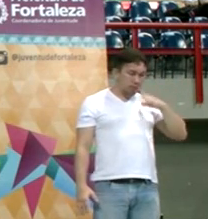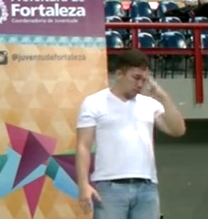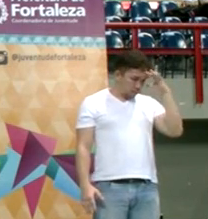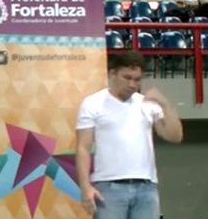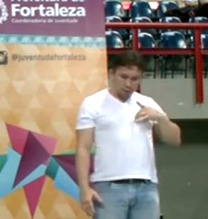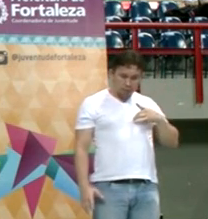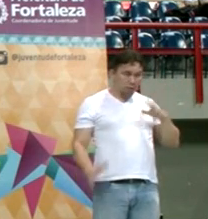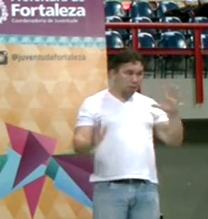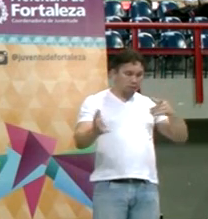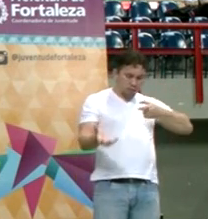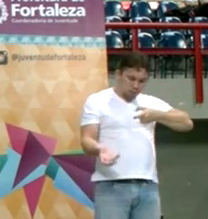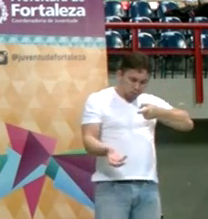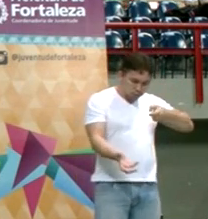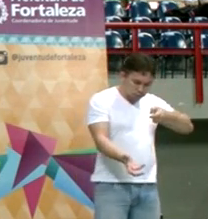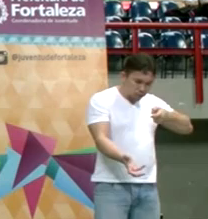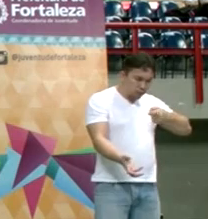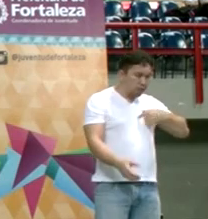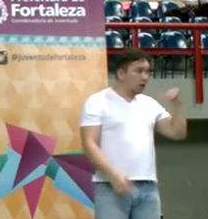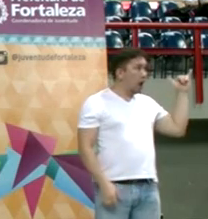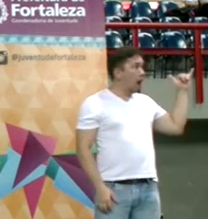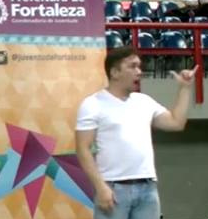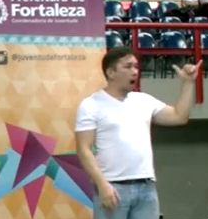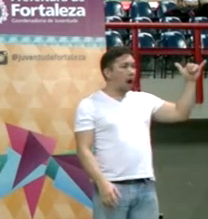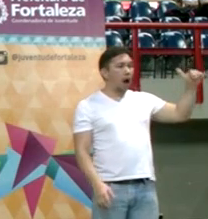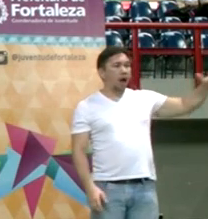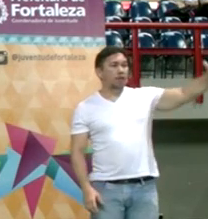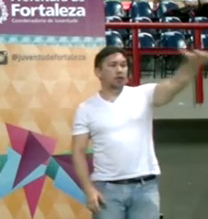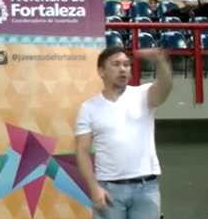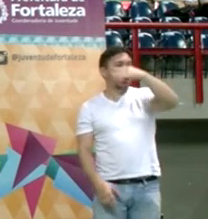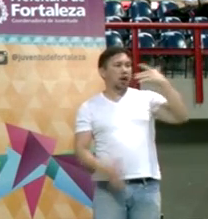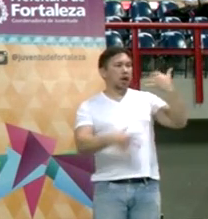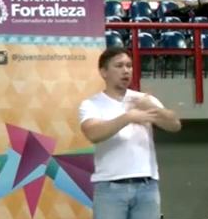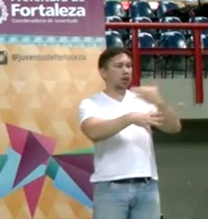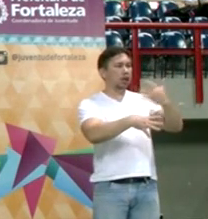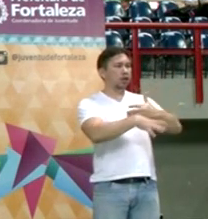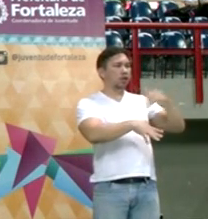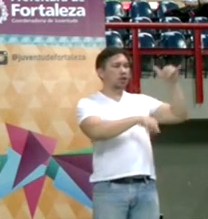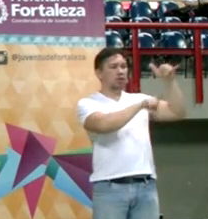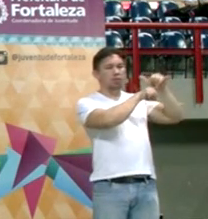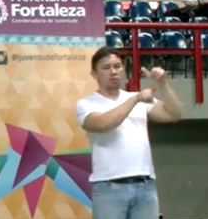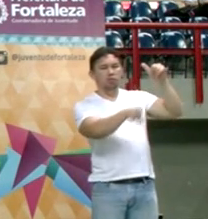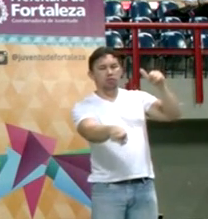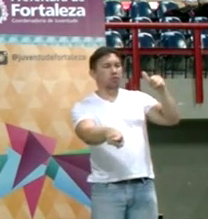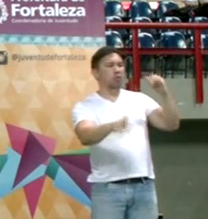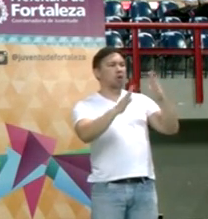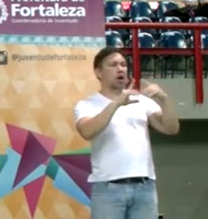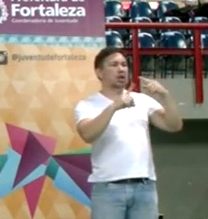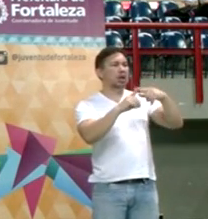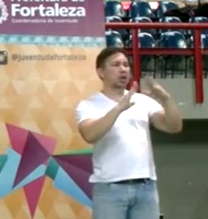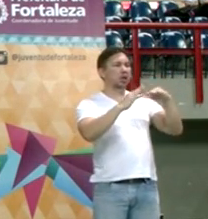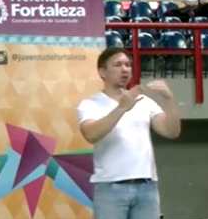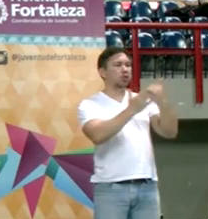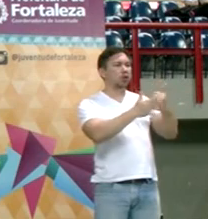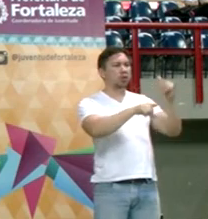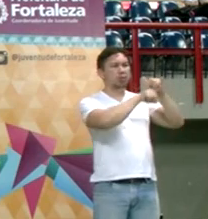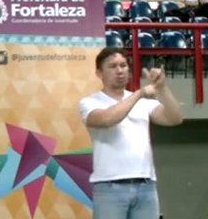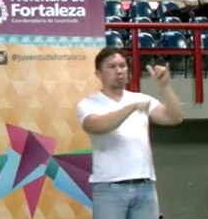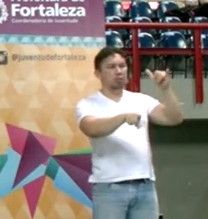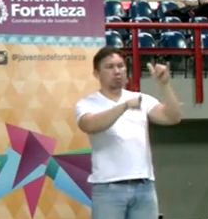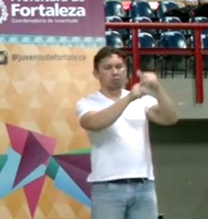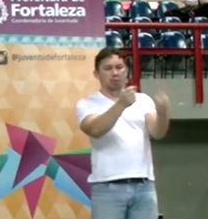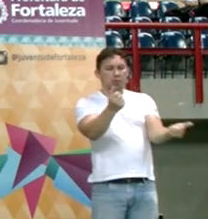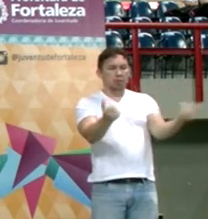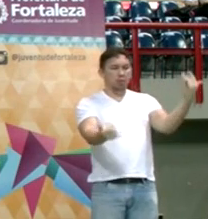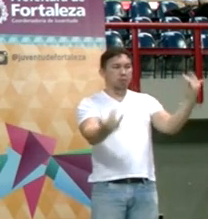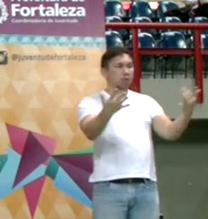estava conseguindo derrotar as trincheiras, mandou os aviões bombardear as cidades, bombardear a igreja, escola. E começou